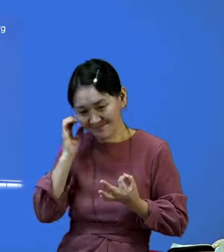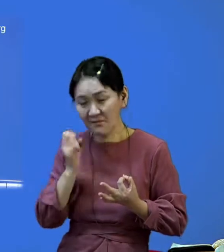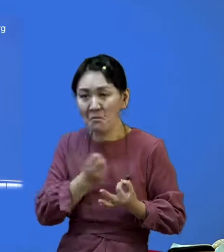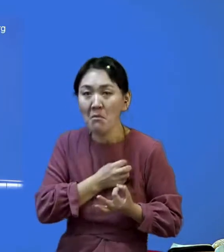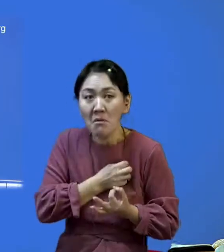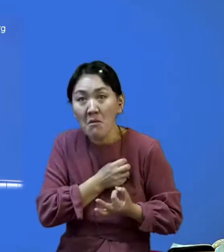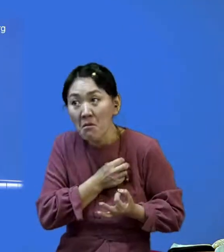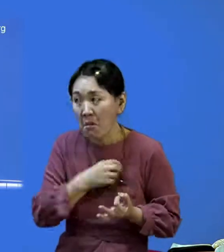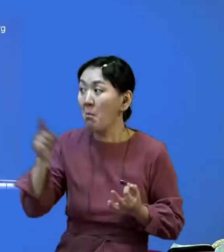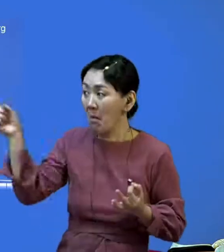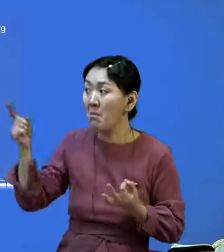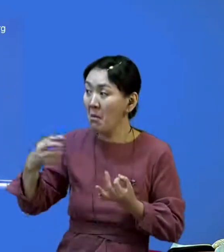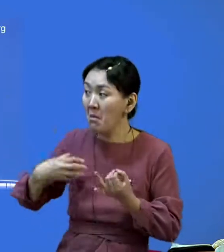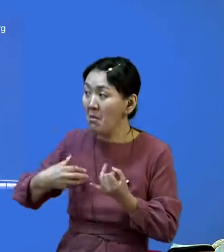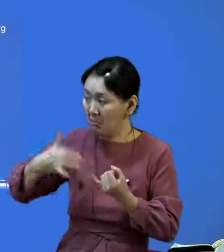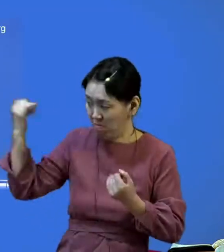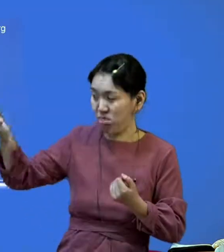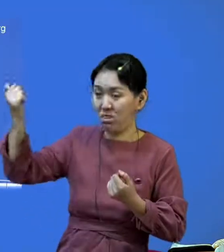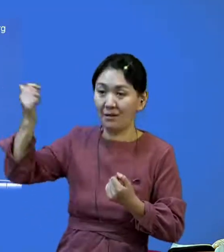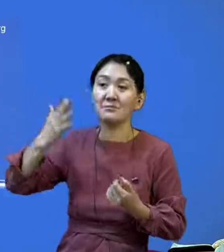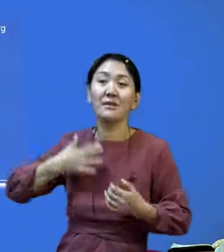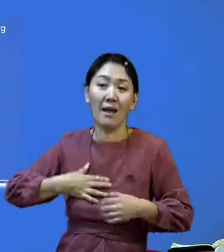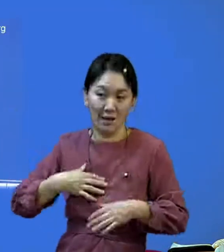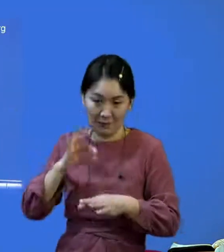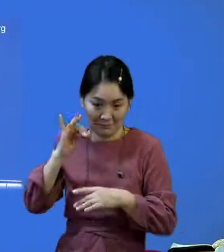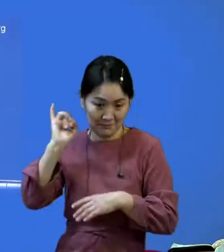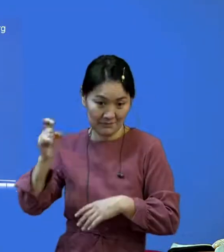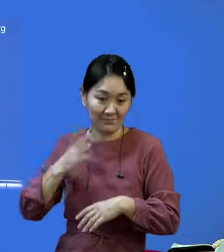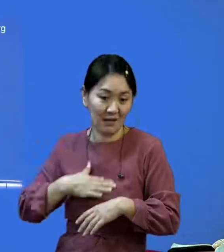Айх зүйл байна гэл байгаа юм их олон юм аа.